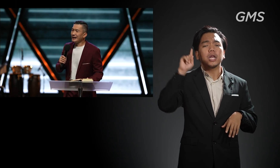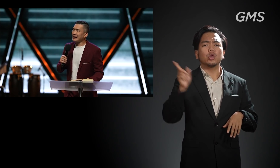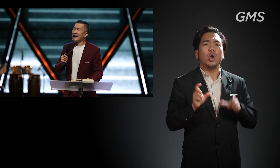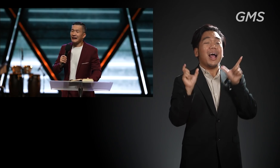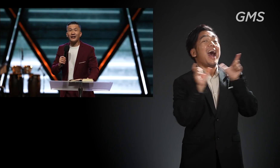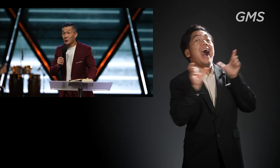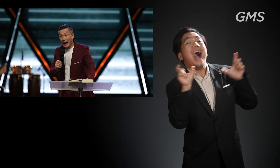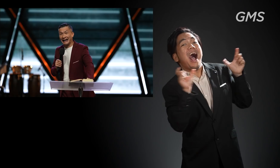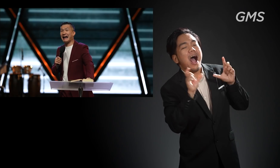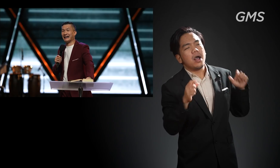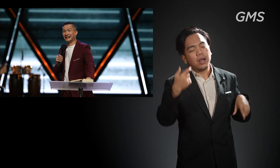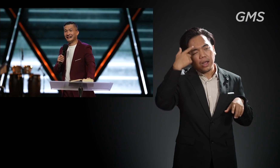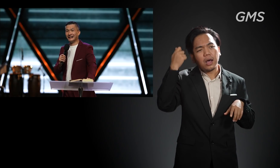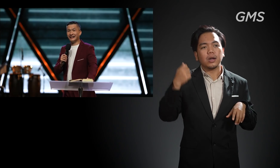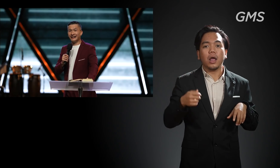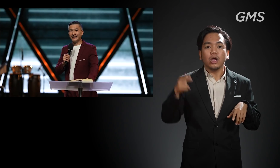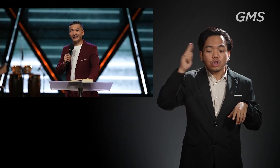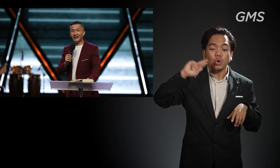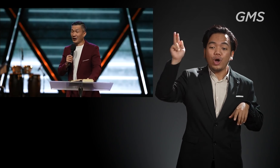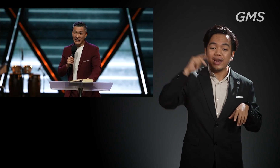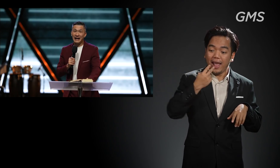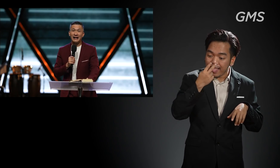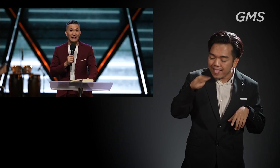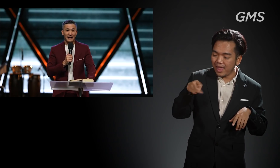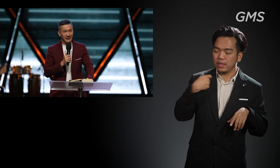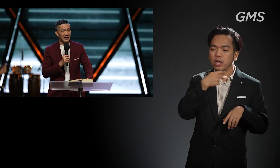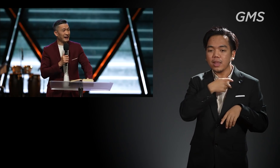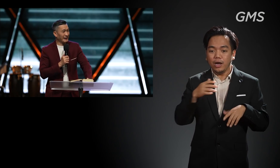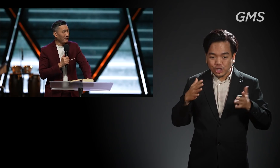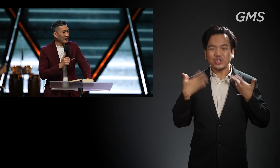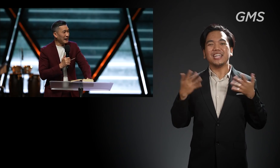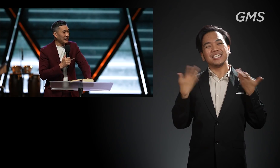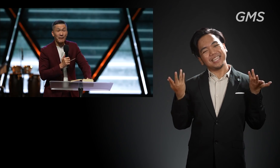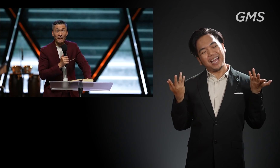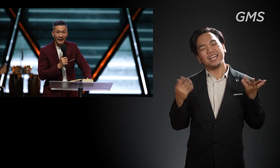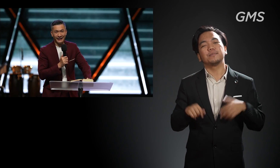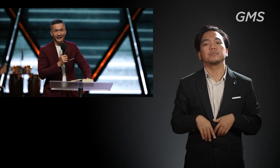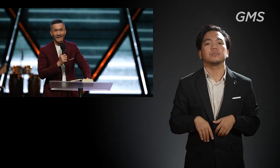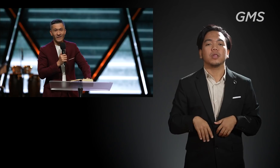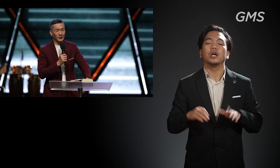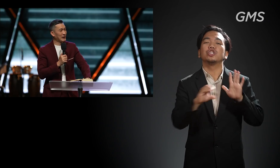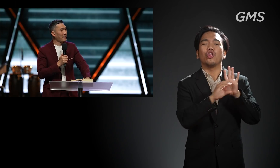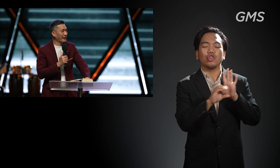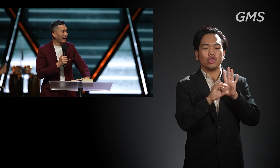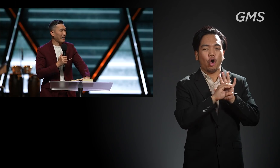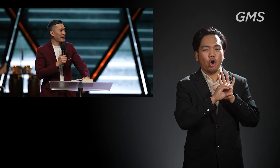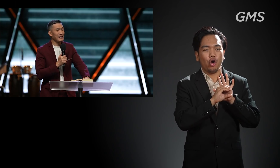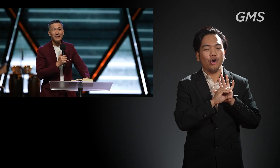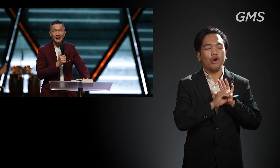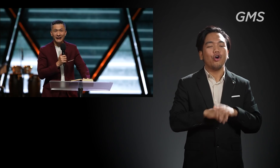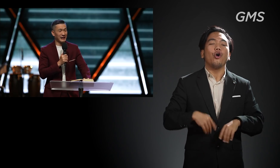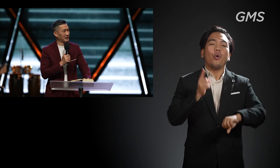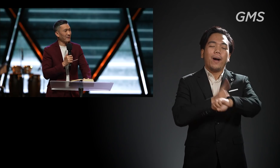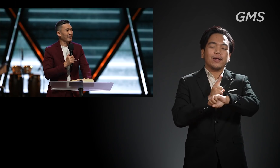Ketika kita lihat anak kita juara. Kalau saya dan istri saya ketika melihat anak saya berbagi. Waktu dia bagikan apa